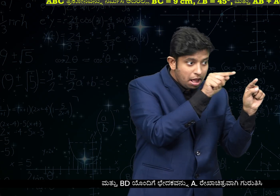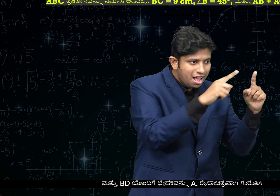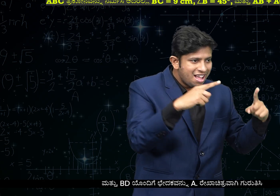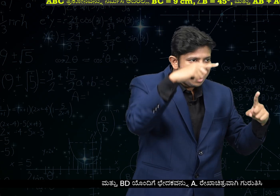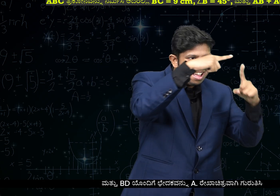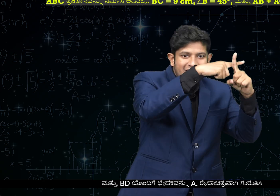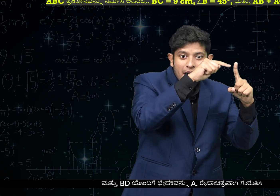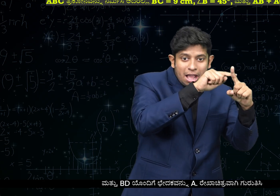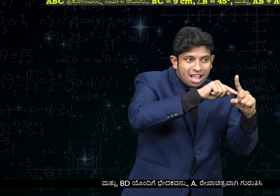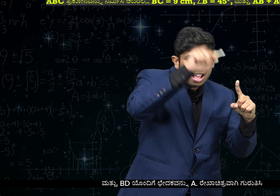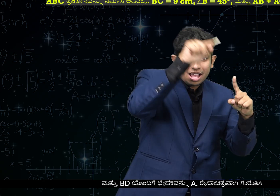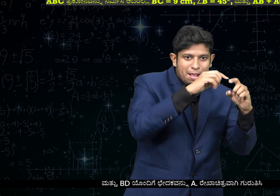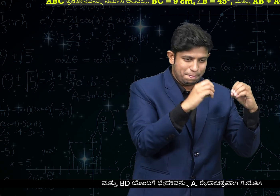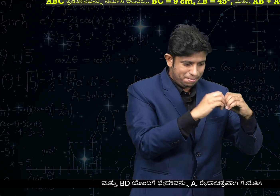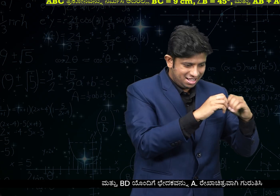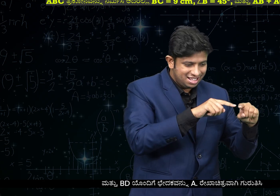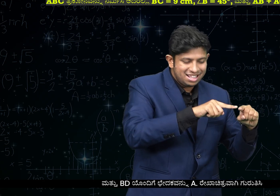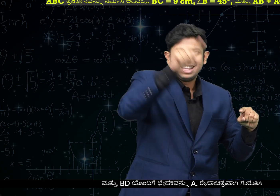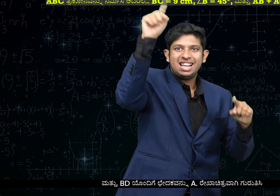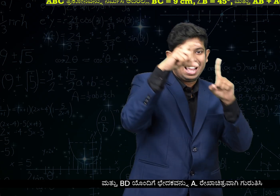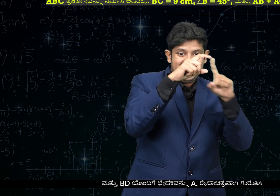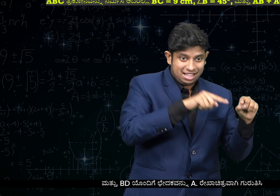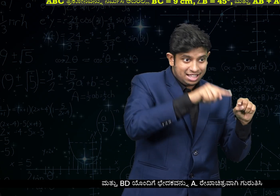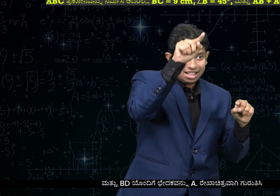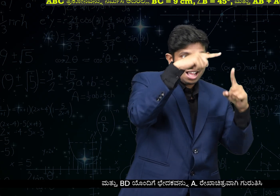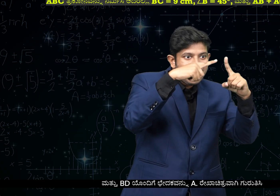ಛೇದಕವನ್ನು ಎ ರೇಖಾಚಿತ್ರವಾಗಿ ಗುರುತಿಸಿ.